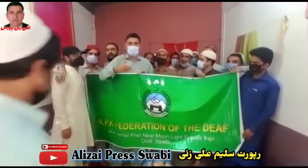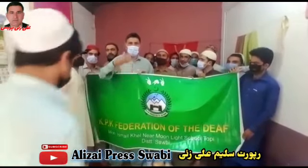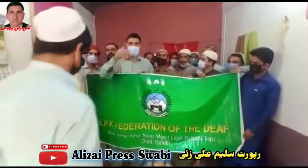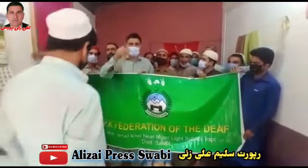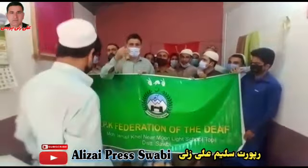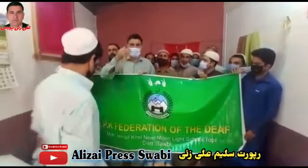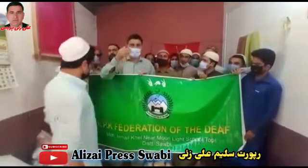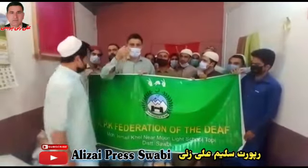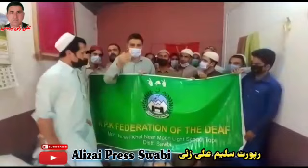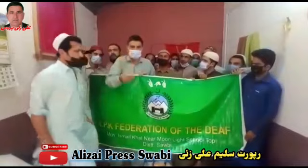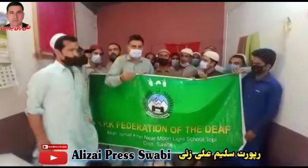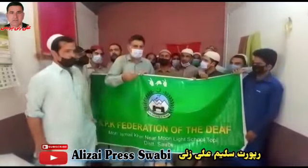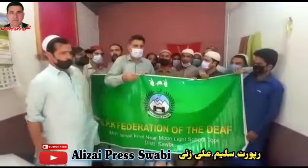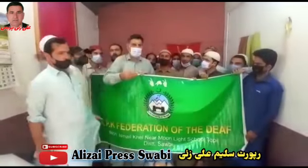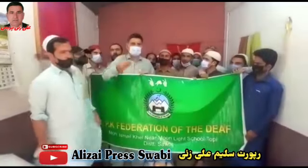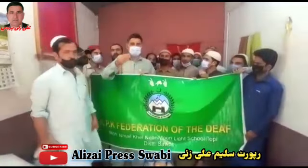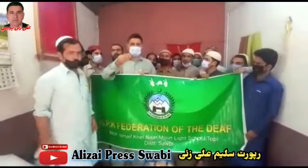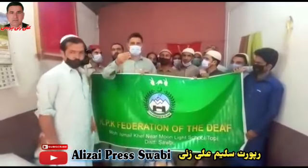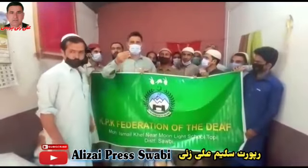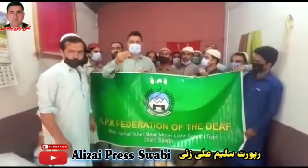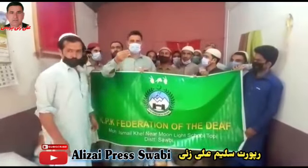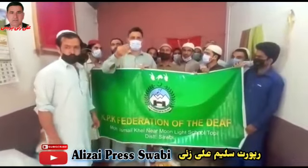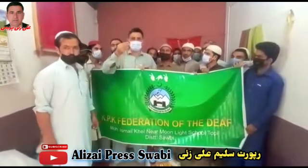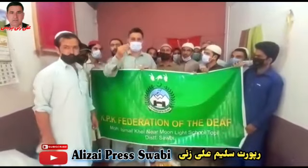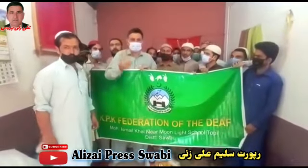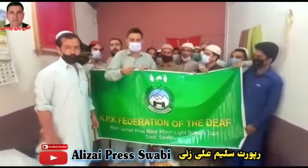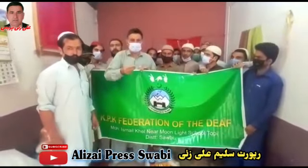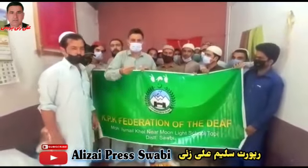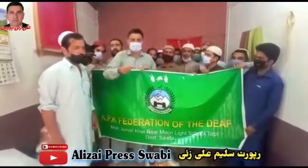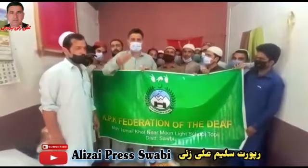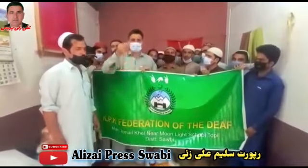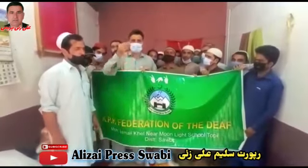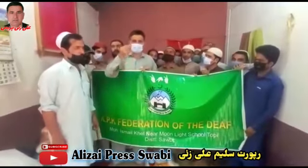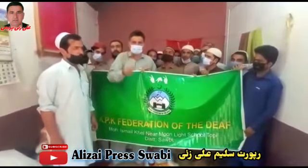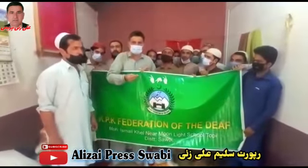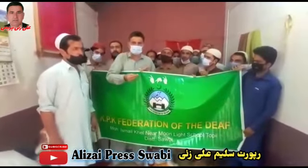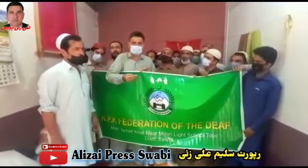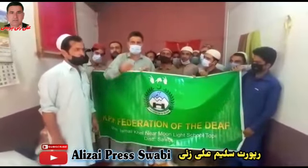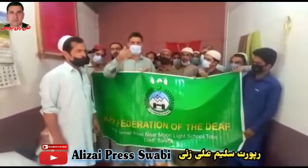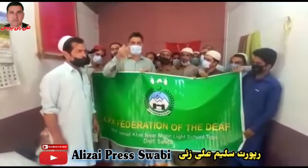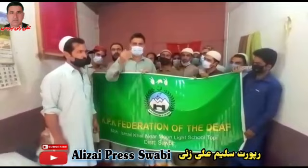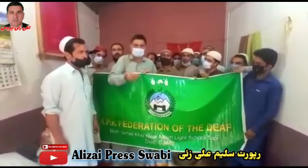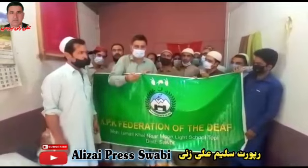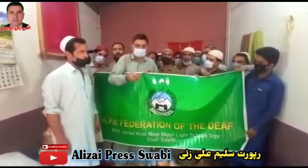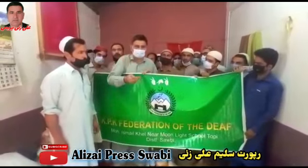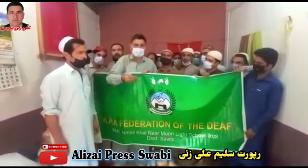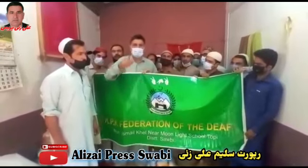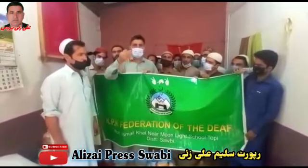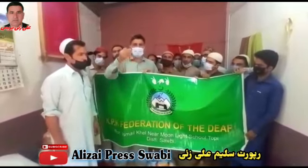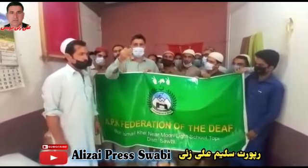او نه خبرې اورېدی شي. خو دی چې کوم دی نو عجیبه غوندې کار دا دی چې دی هر چا څخه وګرځېدل، هر ایم پي اے څخه وګرځېدو، هر ایم